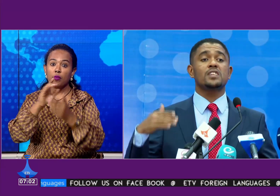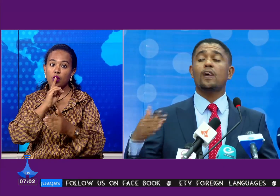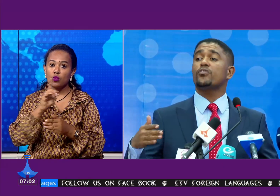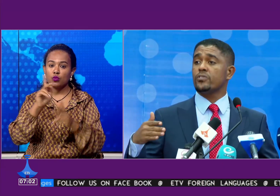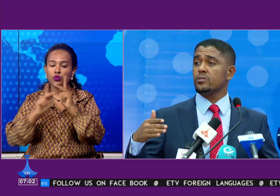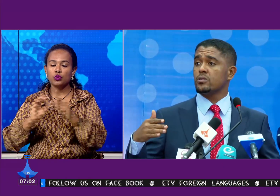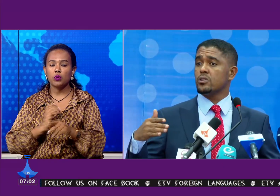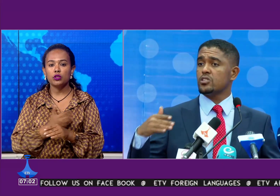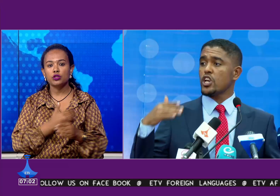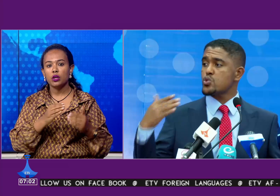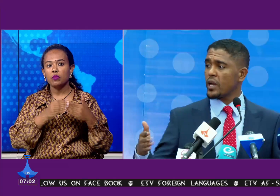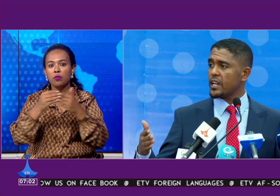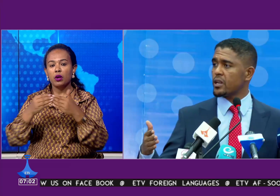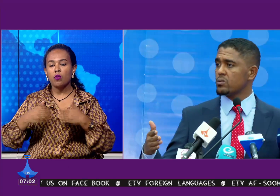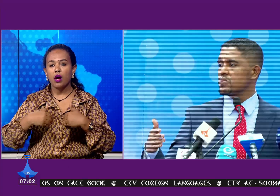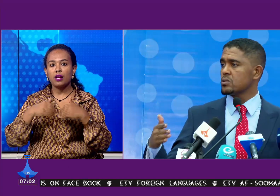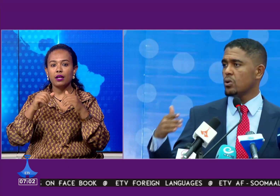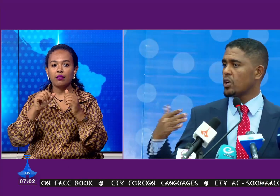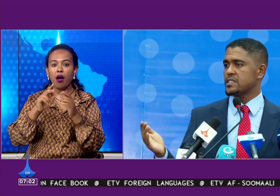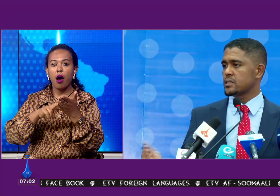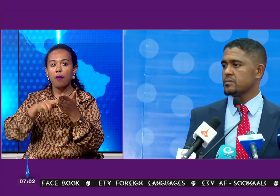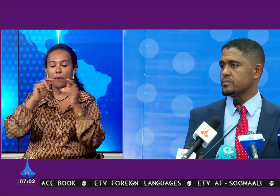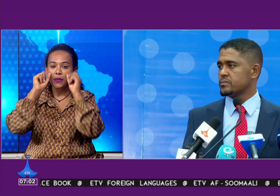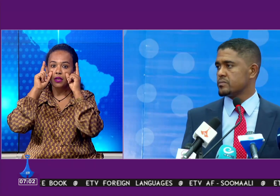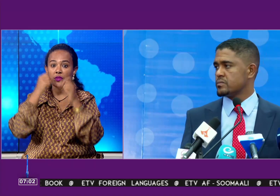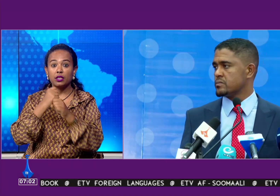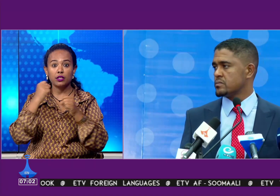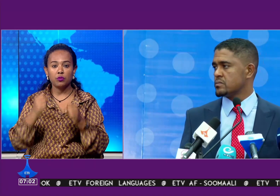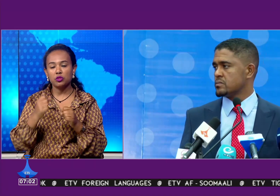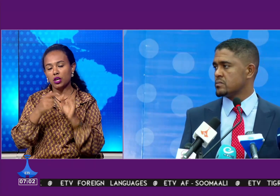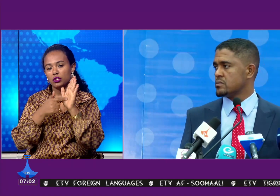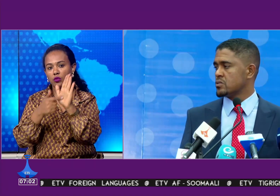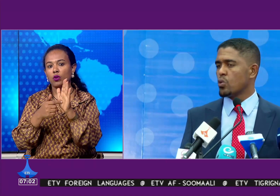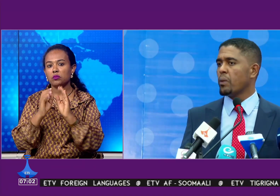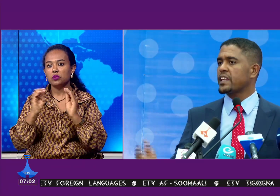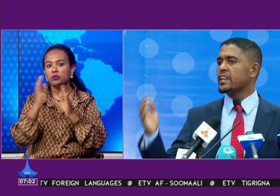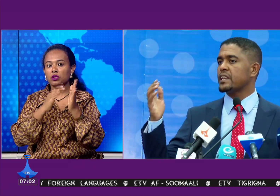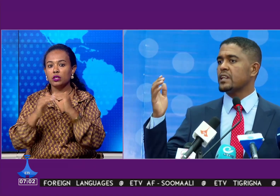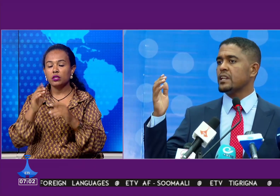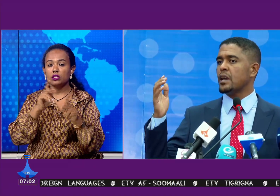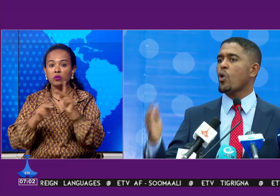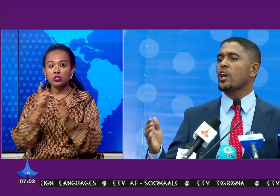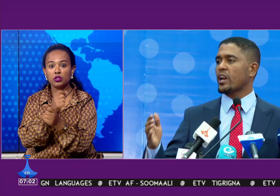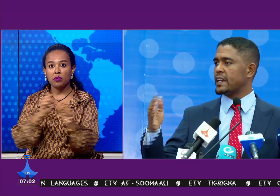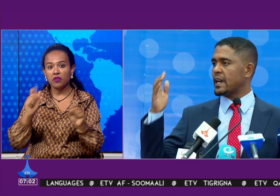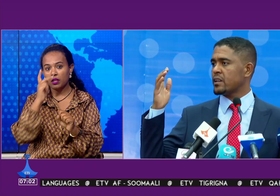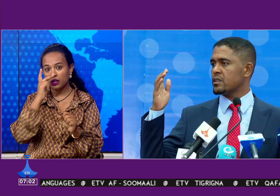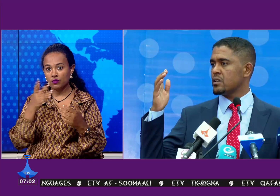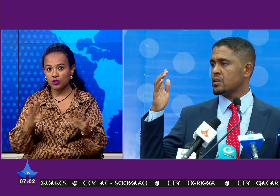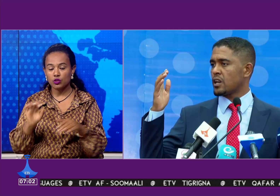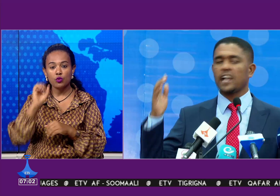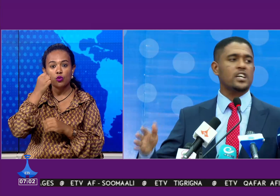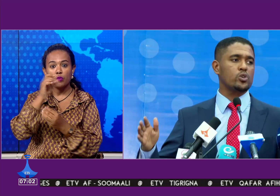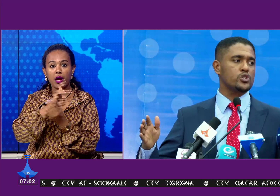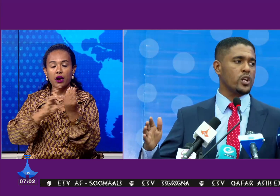ህዝባችን የሚመራው ካለ ተአምር መስራት እንደሚችል አስመስክሯል። ምንም አይነት ችግሮችን ህዝባችን እንደሚፈታ አይተናል። ኦሮሚያ ክልል